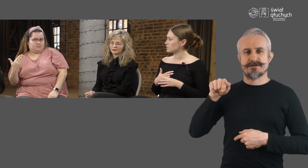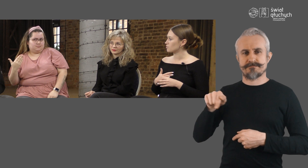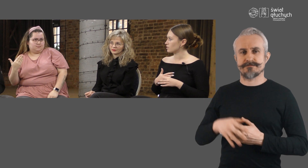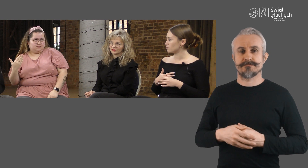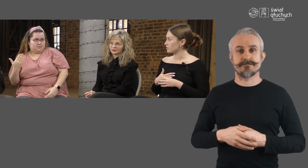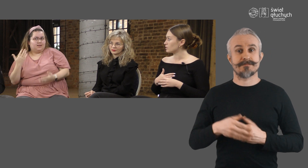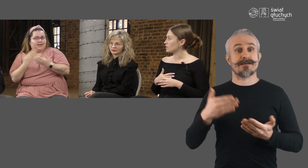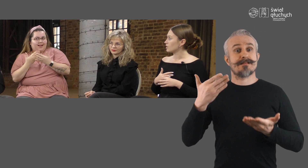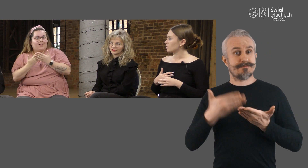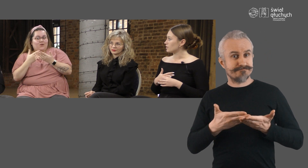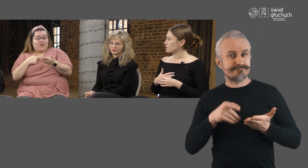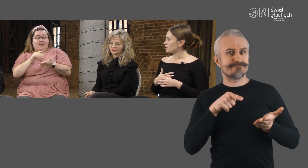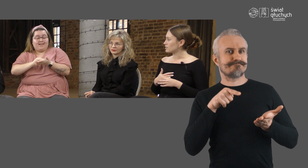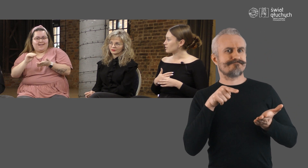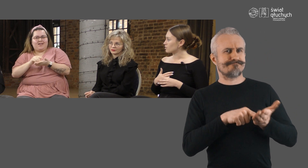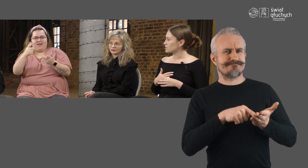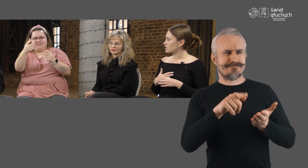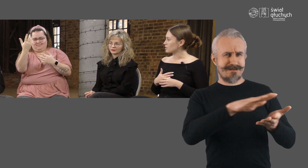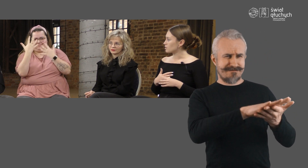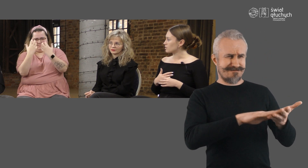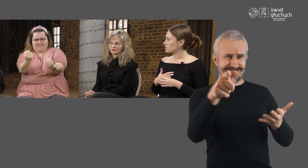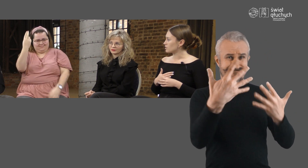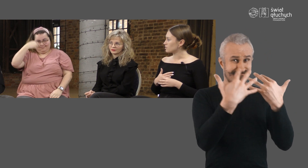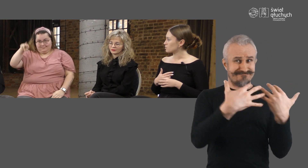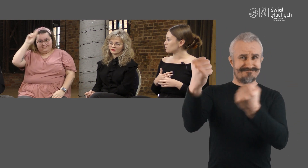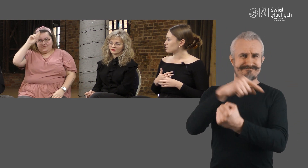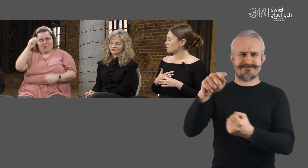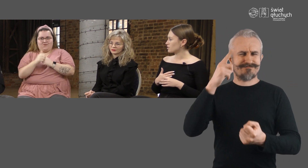gramatyce właśnie migowej. Dlatego jeżeli